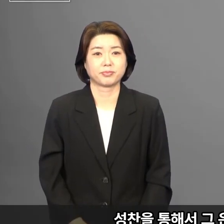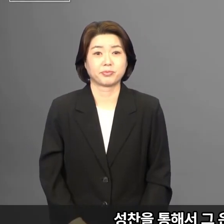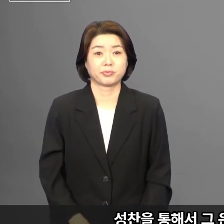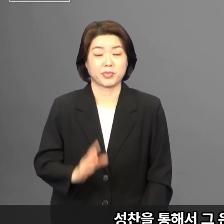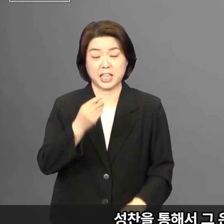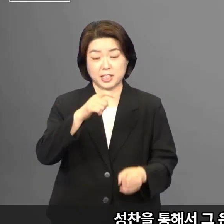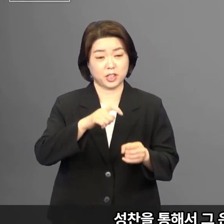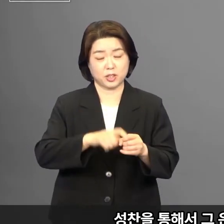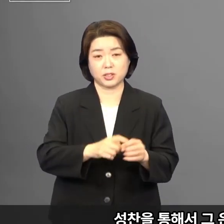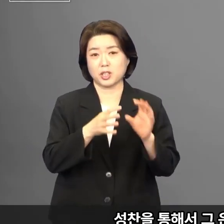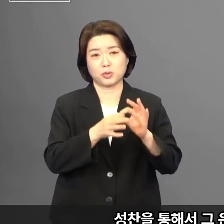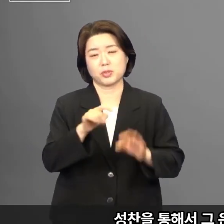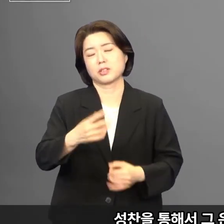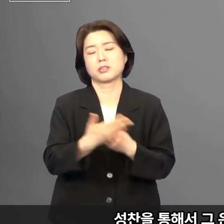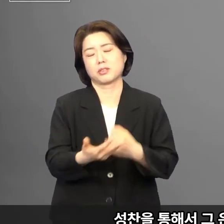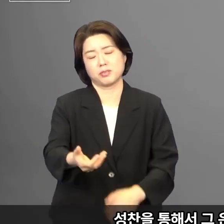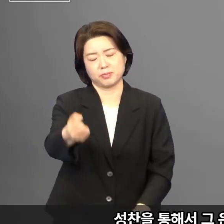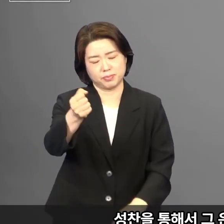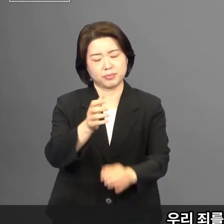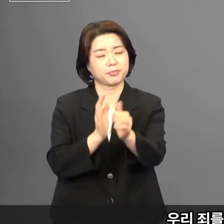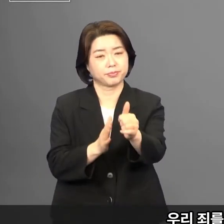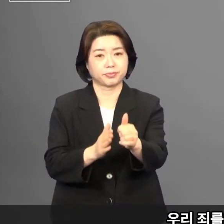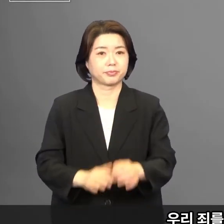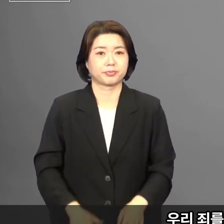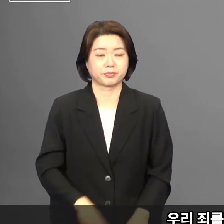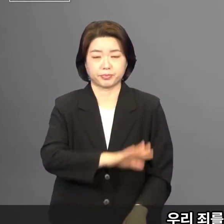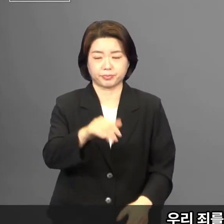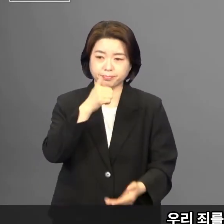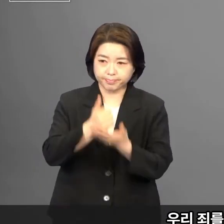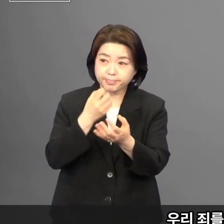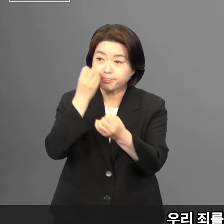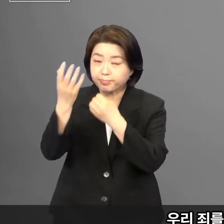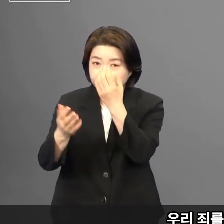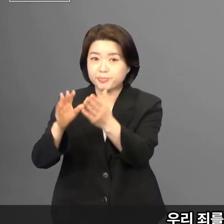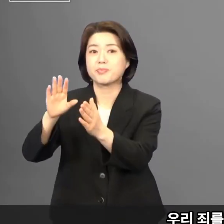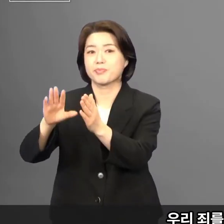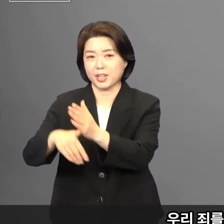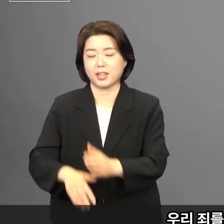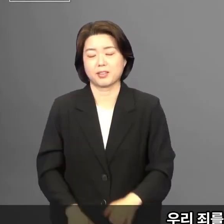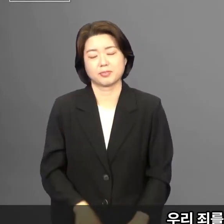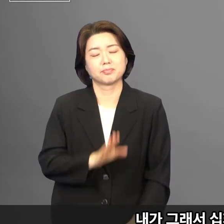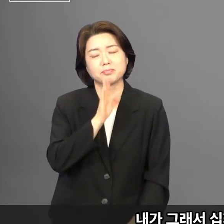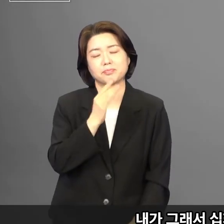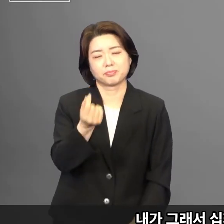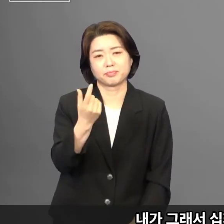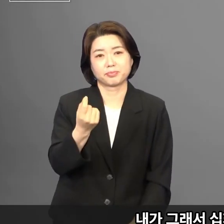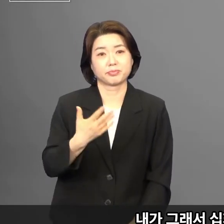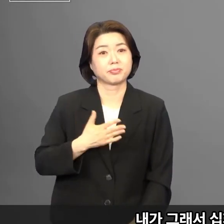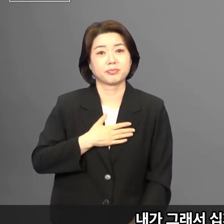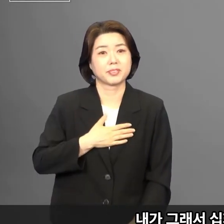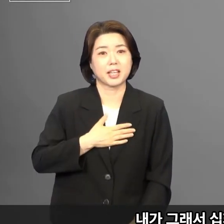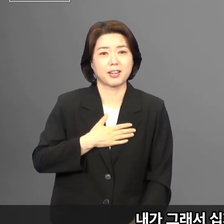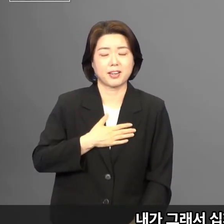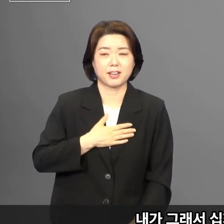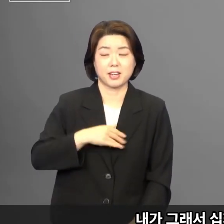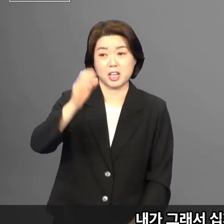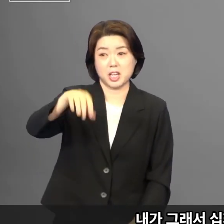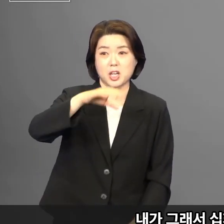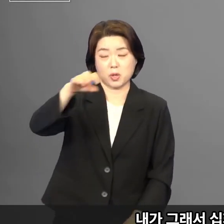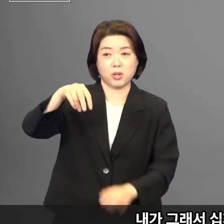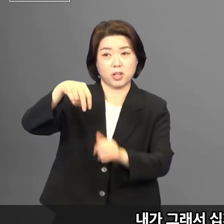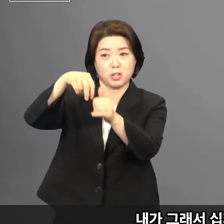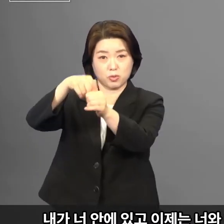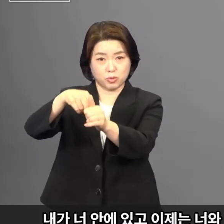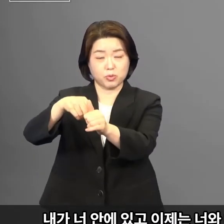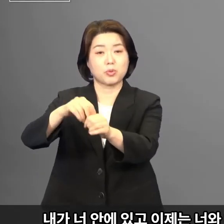성찬을 통해서 그 은혜를 누렸으면 좋겠어요. 우리 저를 고백할 때, 그래, 내가 그래서 십자가에서 죽어야